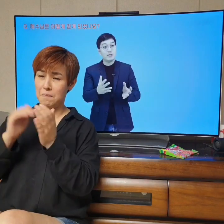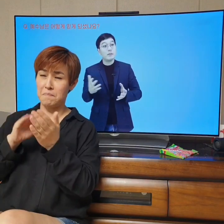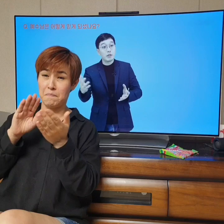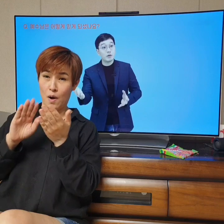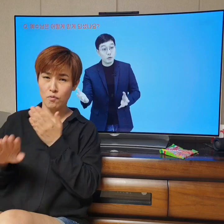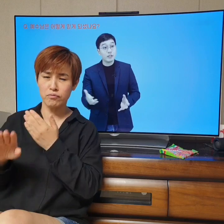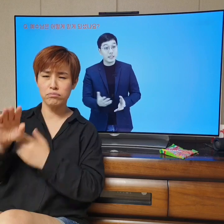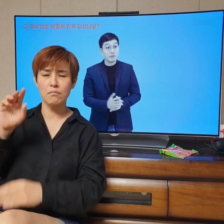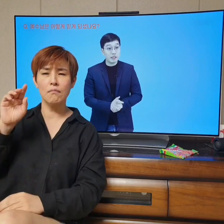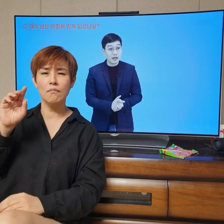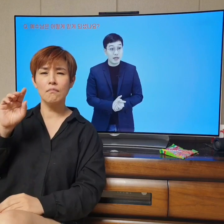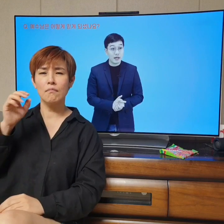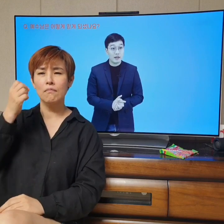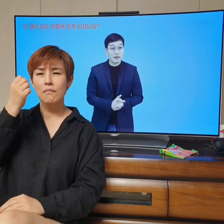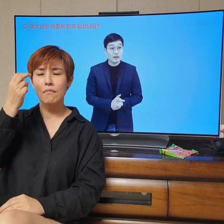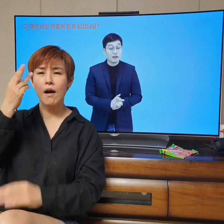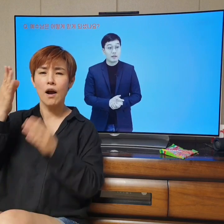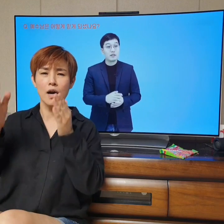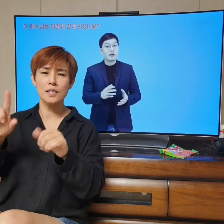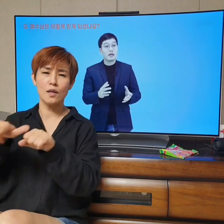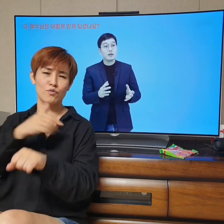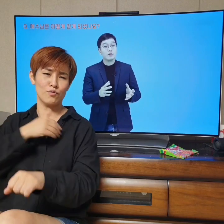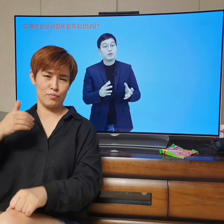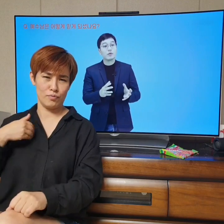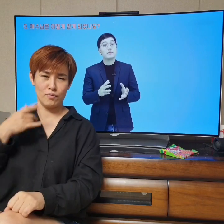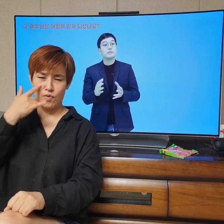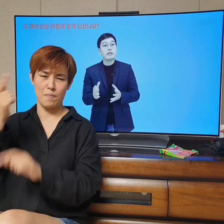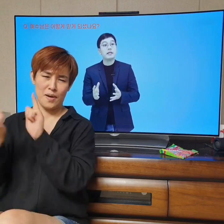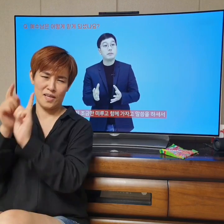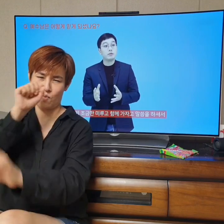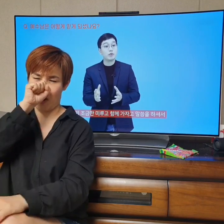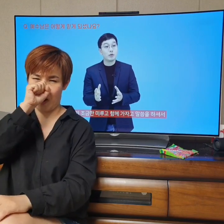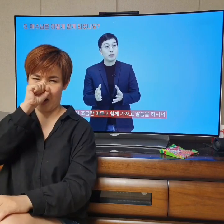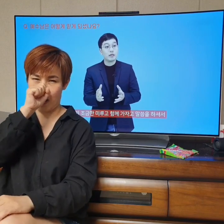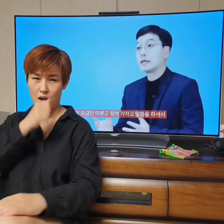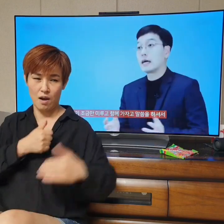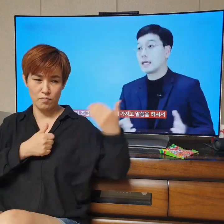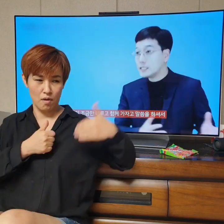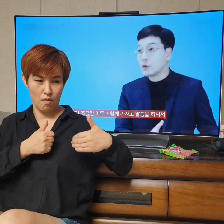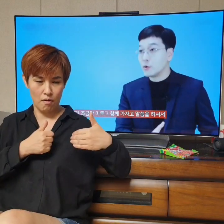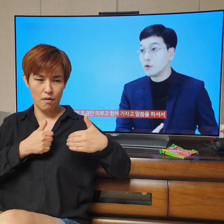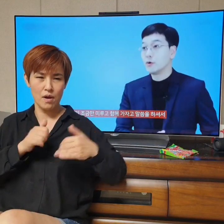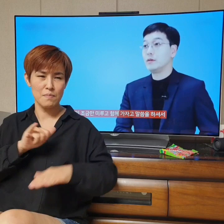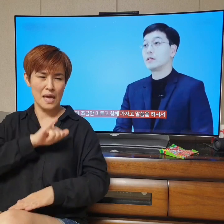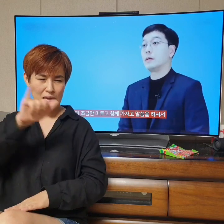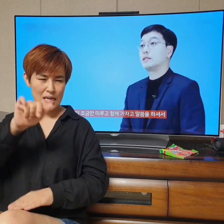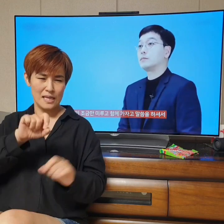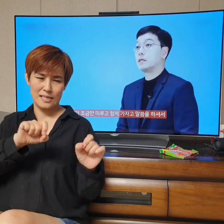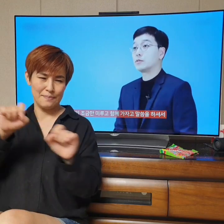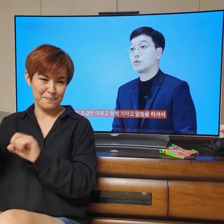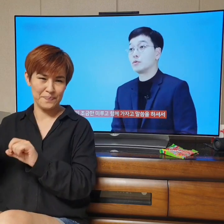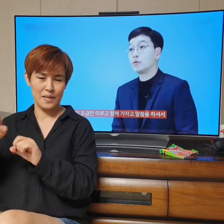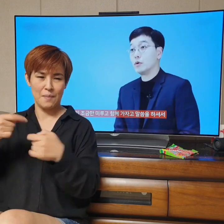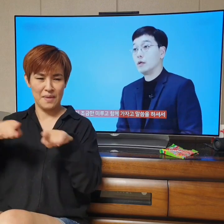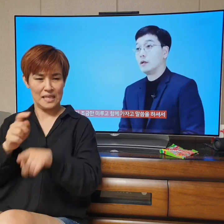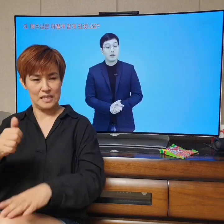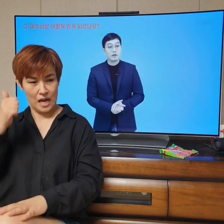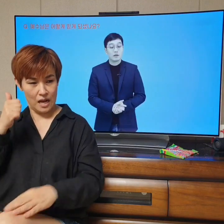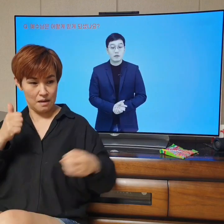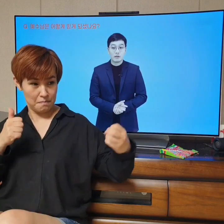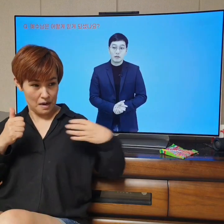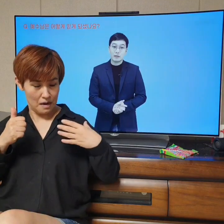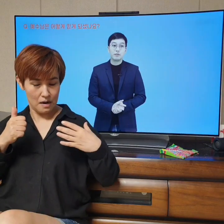만나도 2, 3개월 놀지 않습니까? 그러니까 조금만 비행기 미루고 가시자고 이렇게 말씀을 하셔서 저는